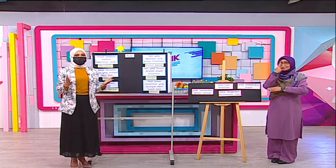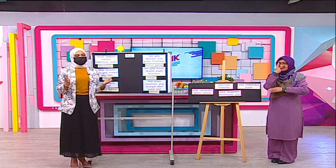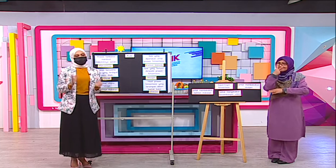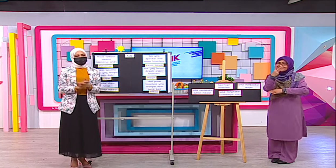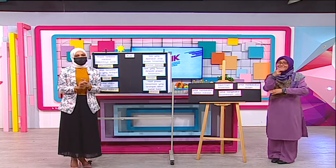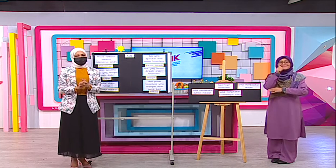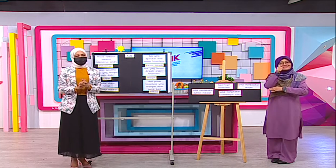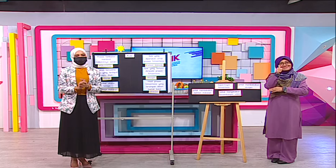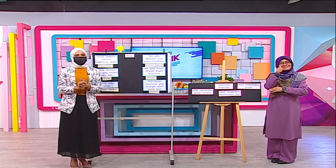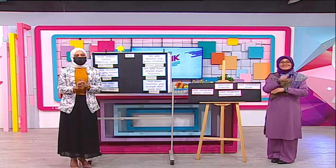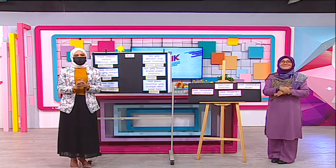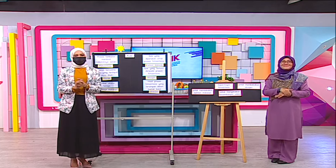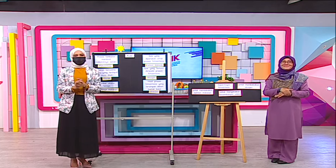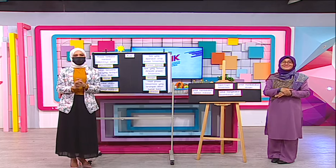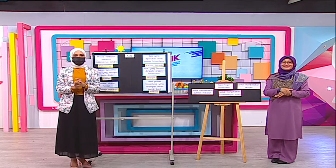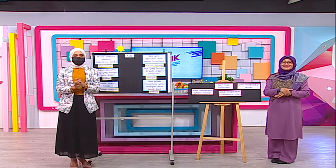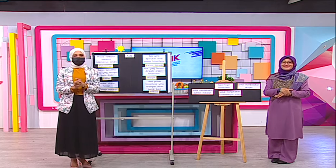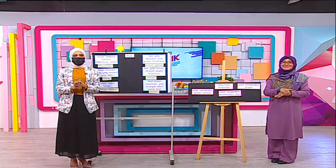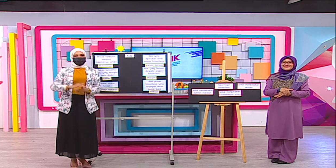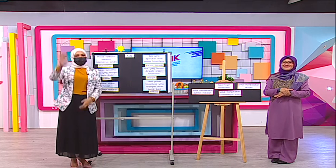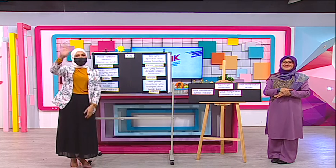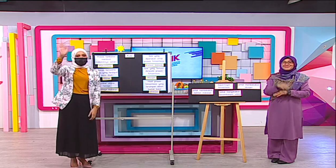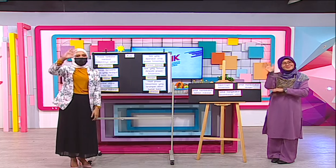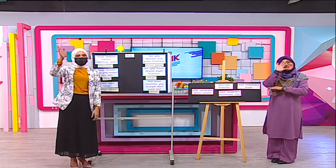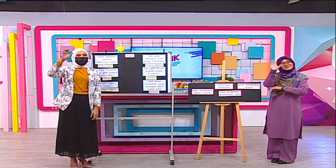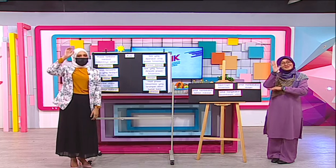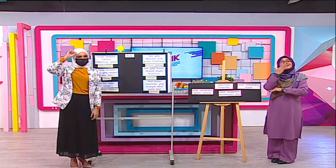di lain waktu kuliah hanya dcba bye Assalamualaikum